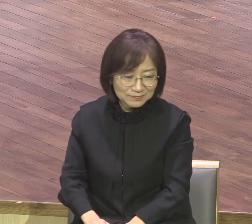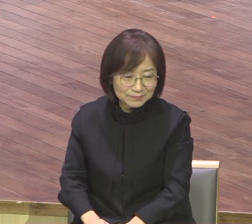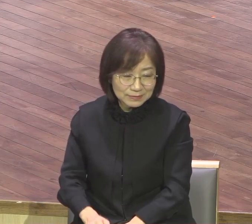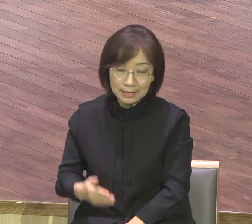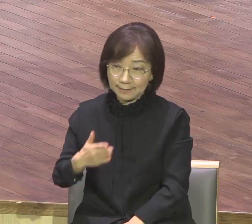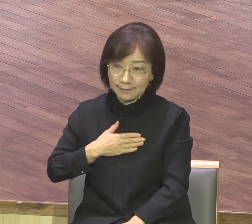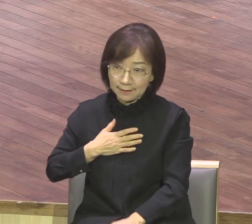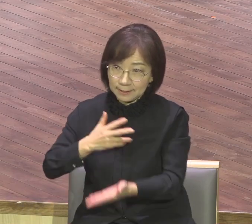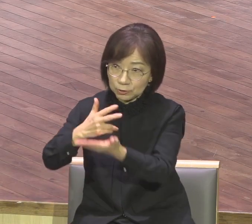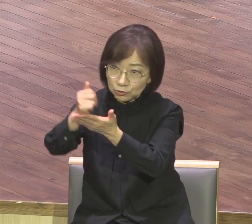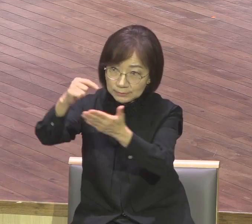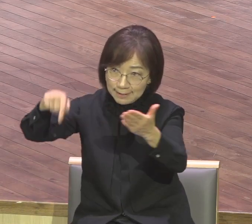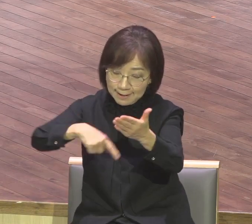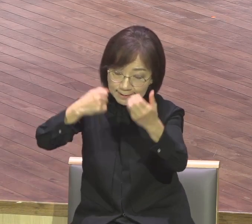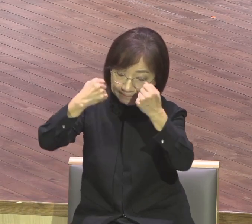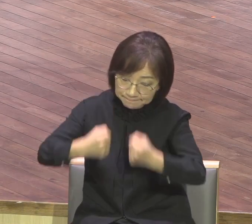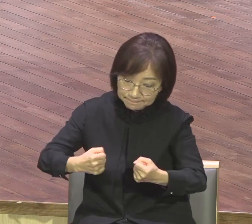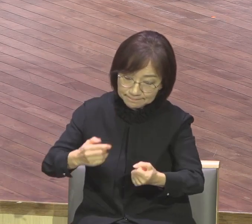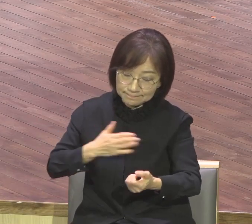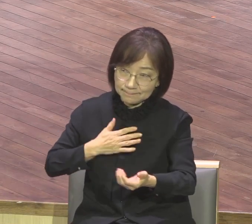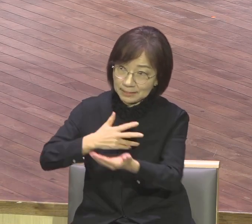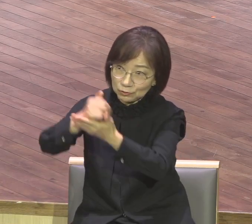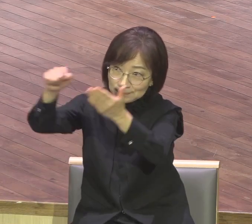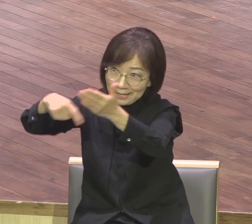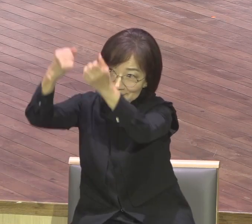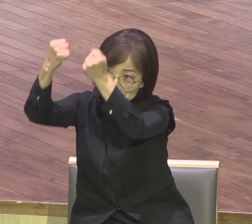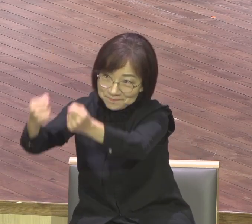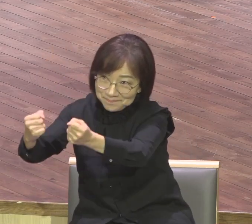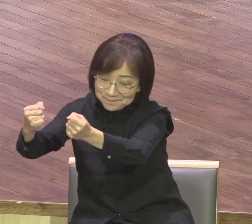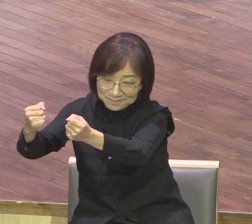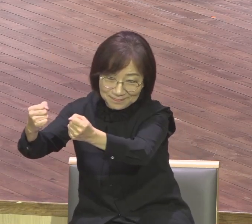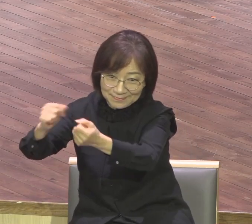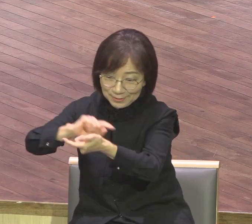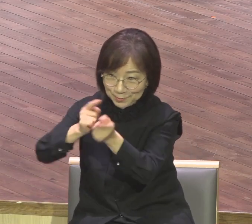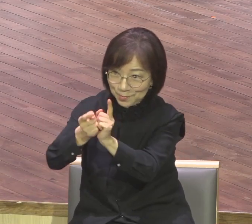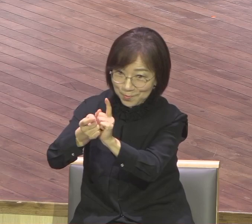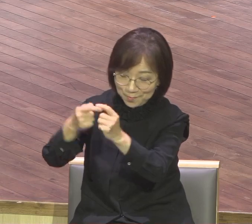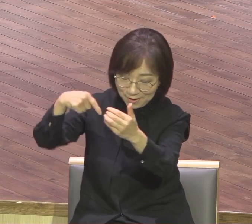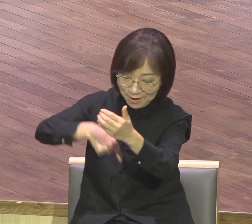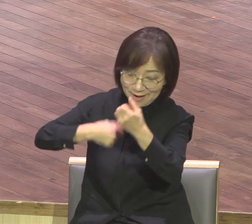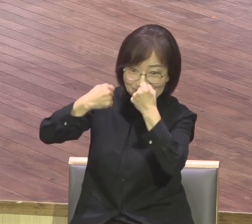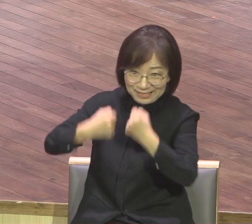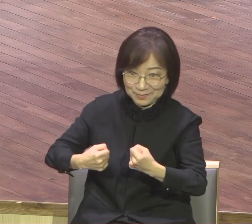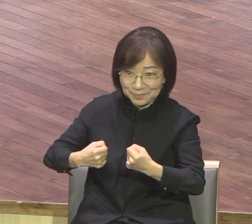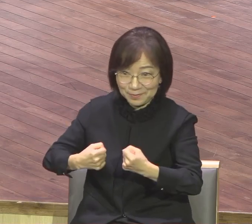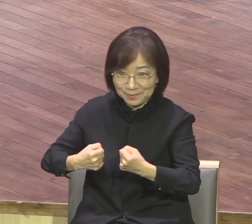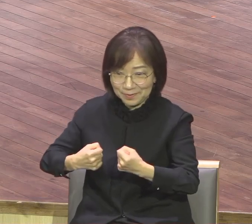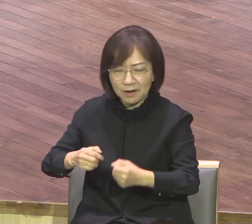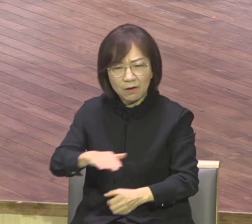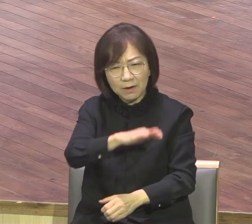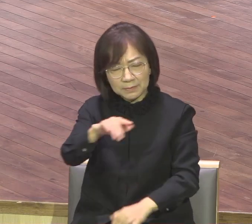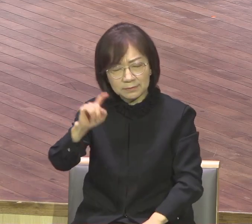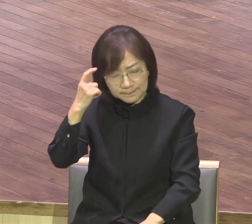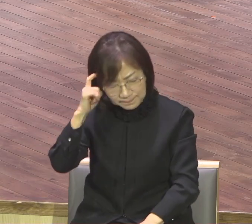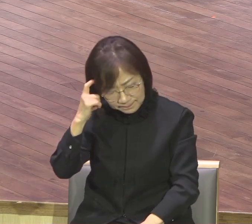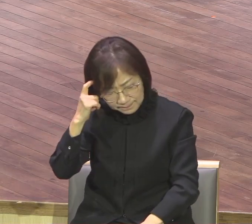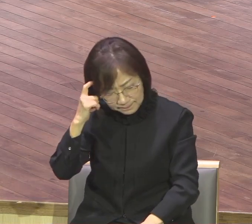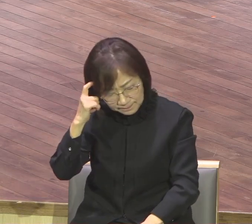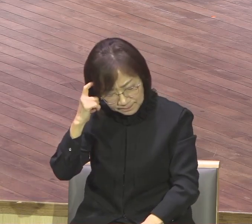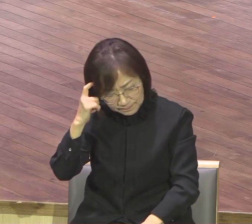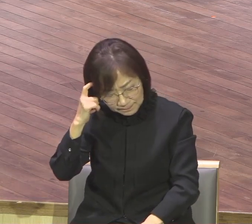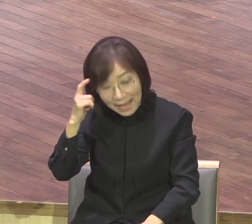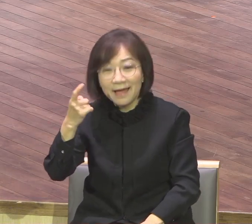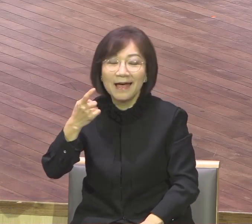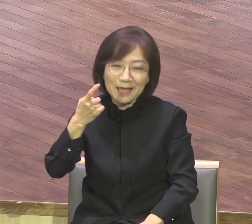있고 주님이 내 안에 있고 내 안에 주님이 계시고 내가 주 안에 있고 이거를 여러분이 한번 묵상을 깊이 한번 해보시기 바랍니다. Tiene que